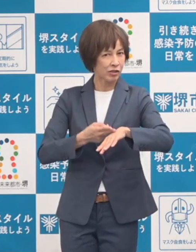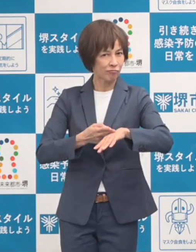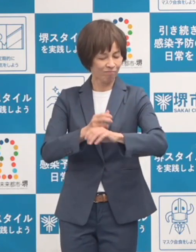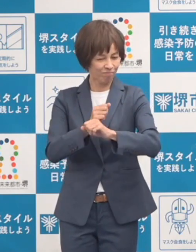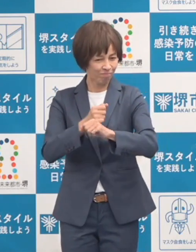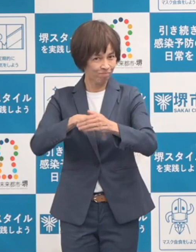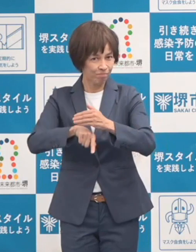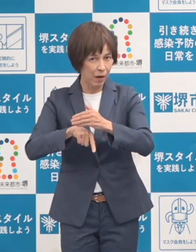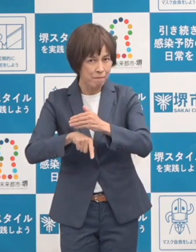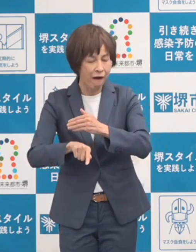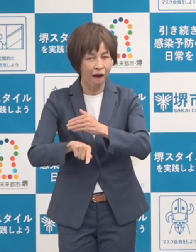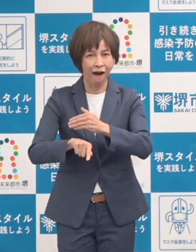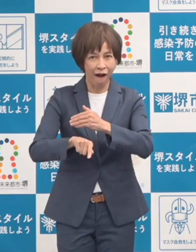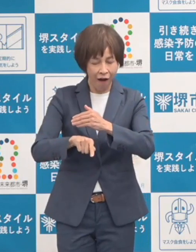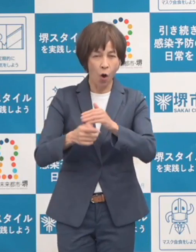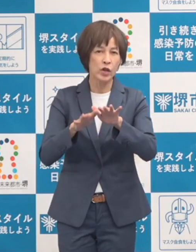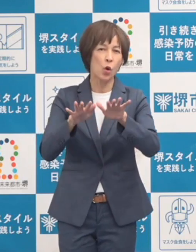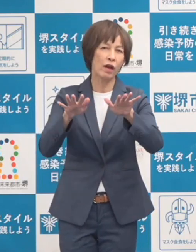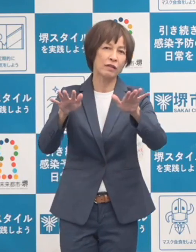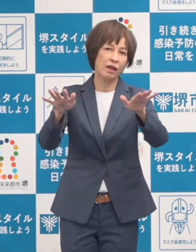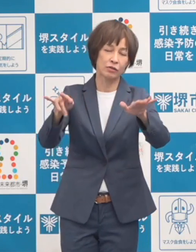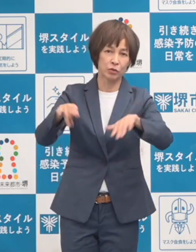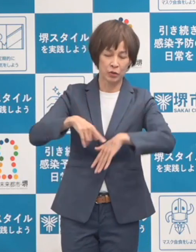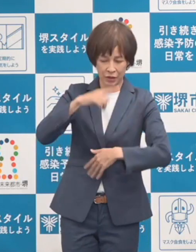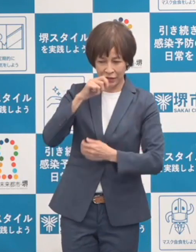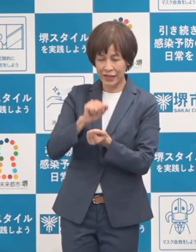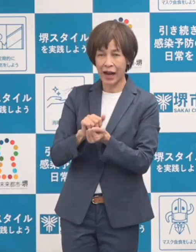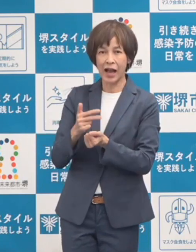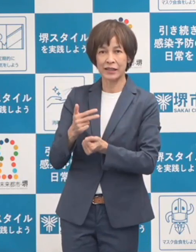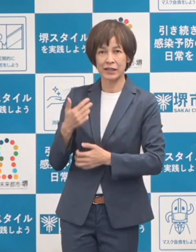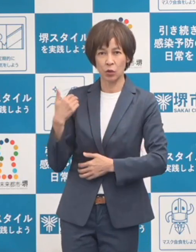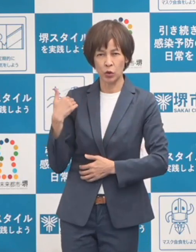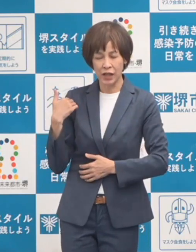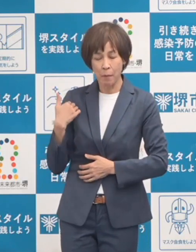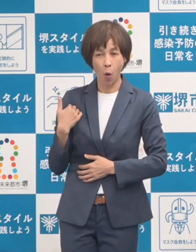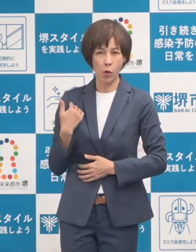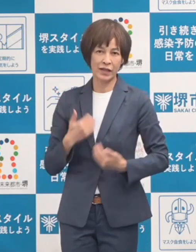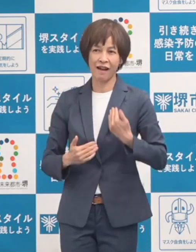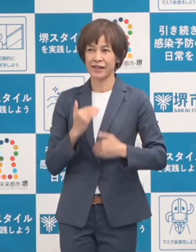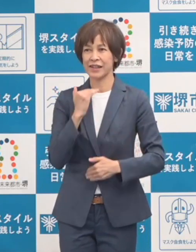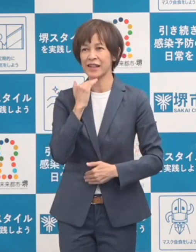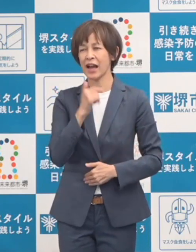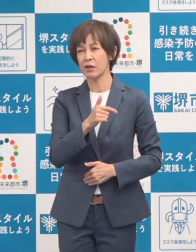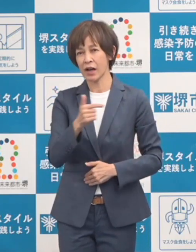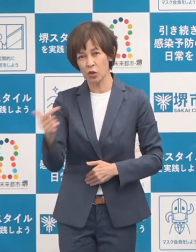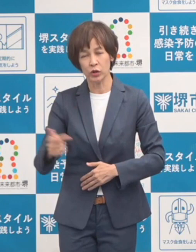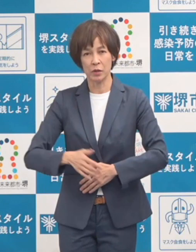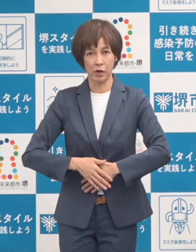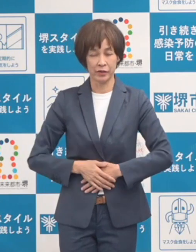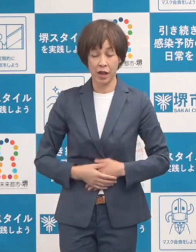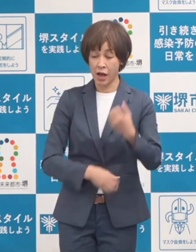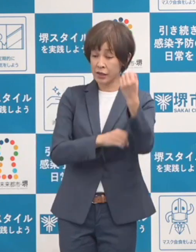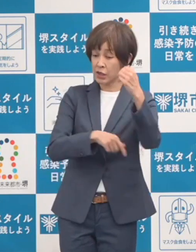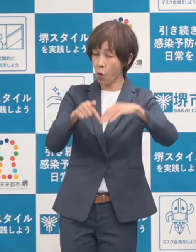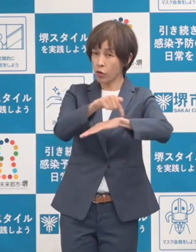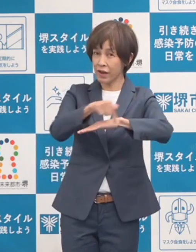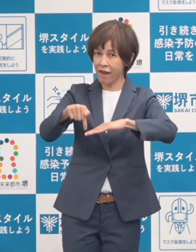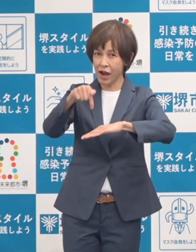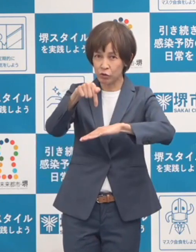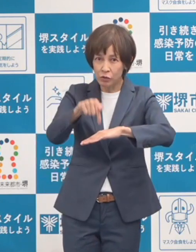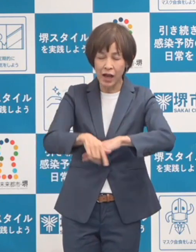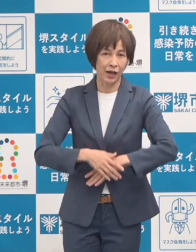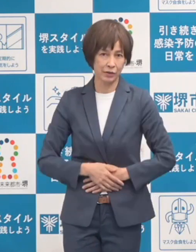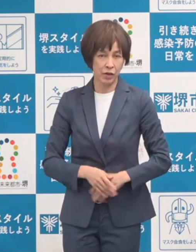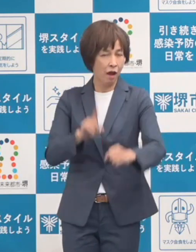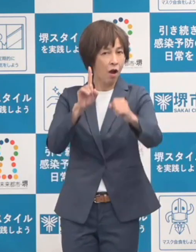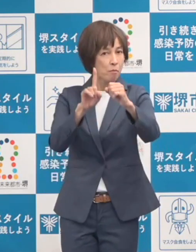、また世の中に生み出していくということに対して、堺市としても大きな期待をしております。基本計画の中でも堺の目指す